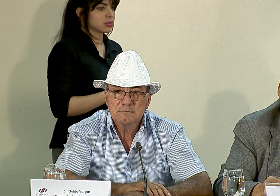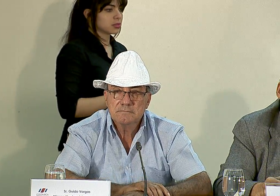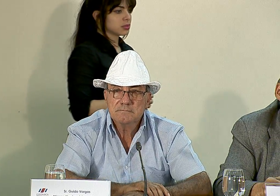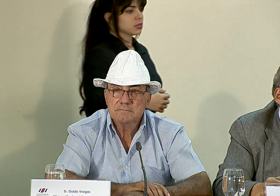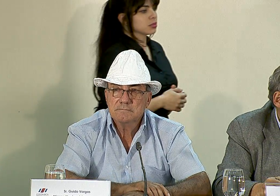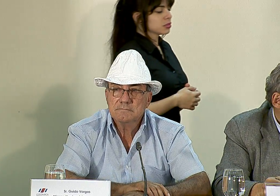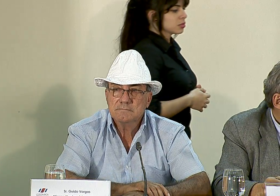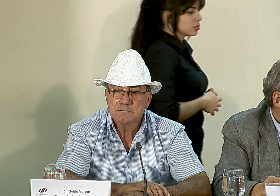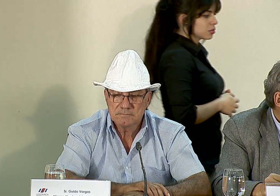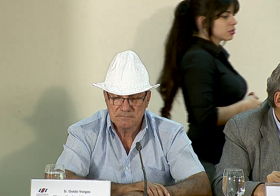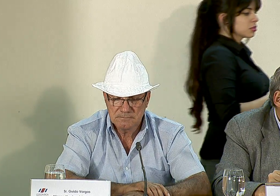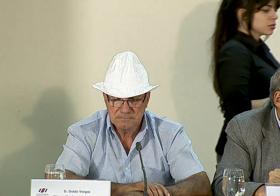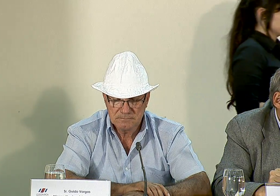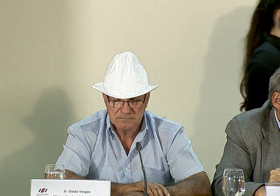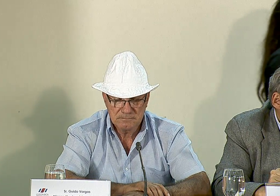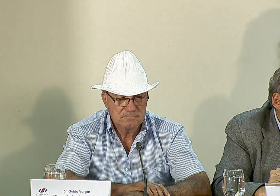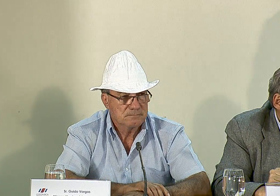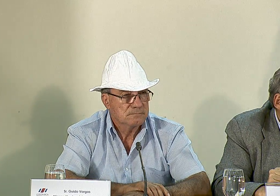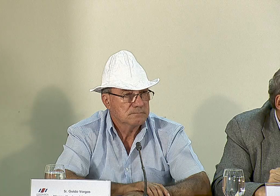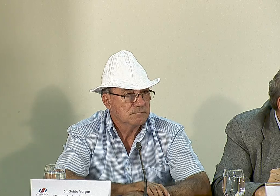Don Sergio Alfaro.